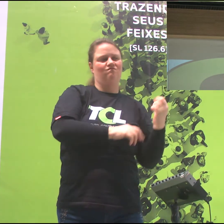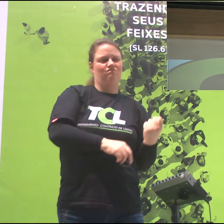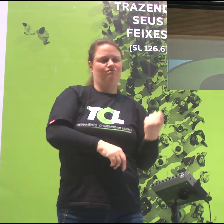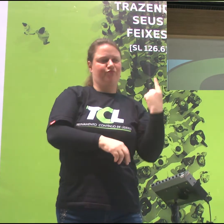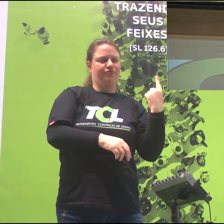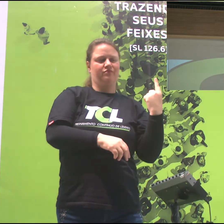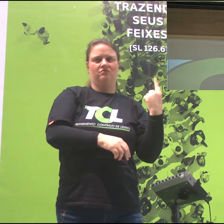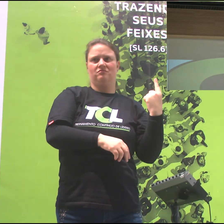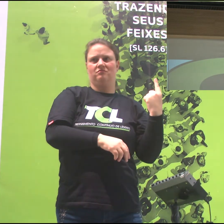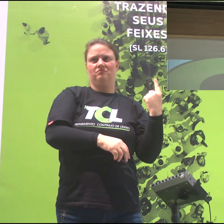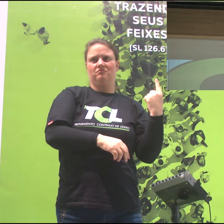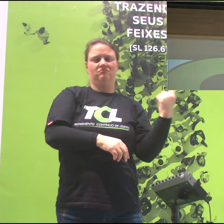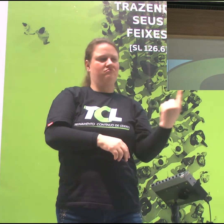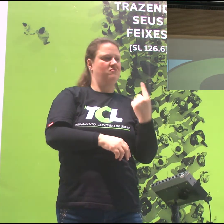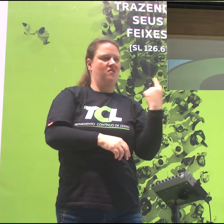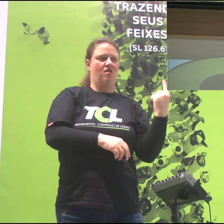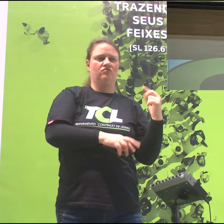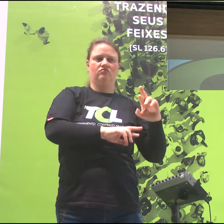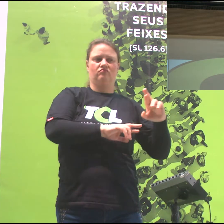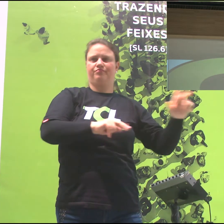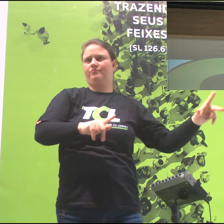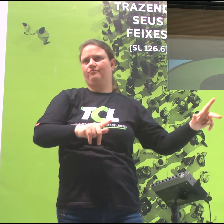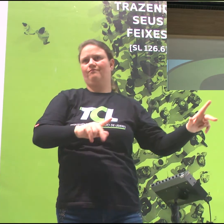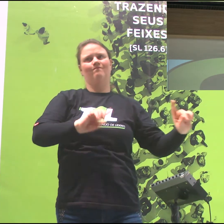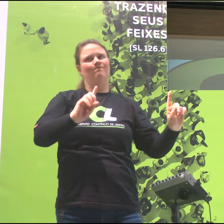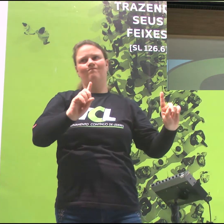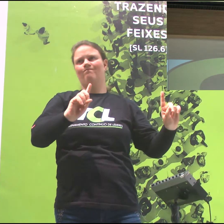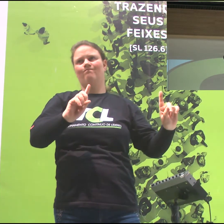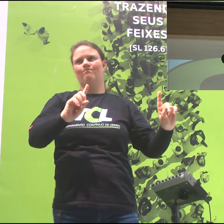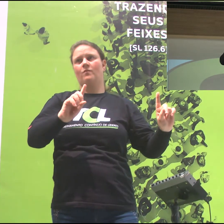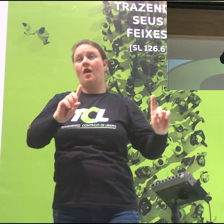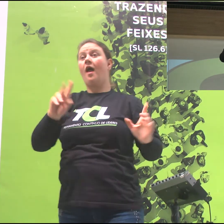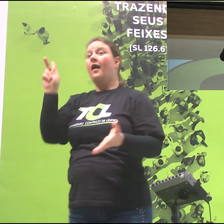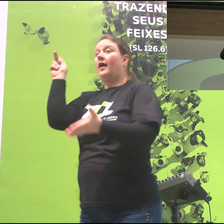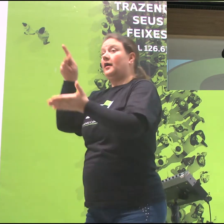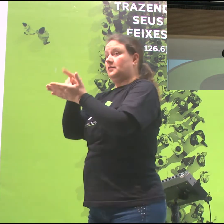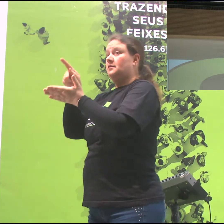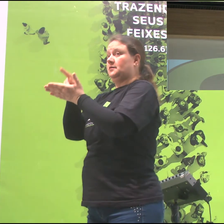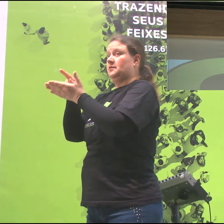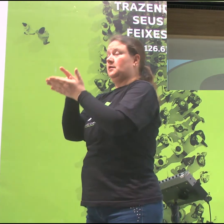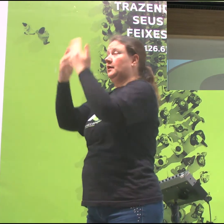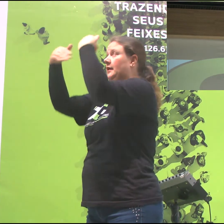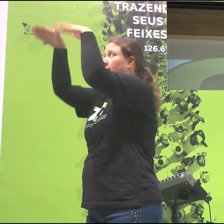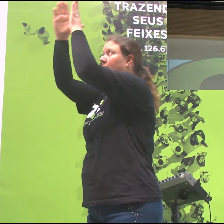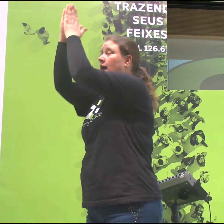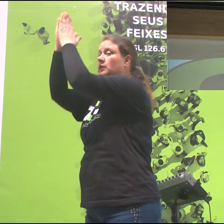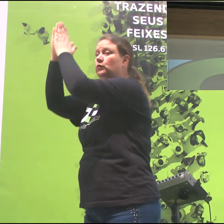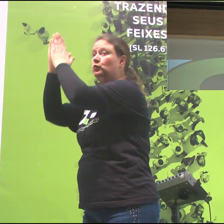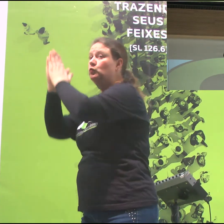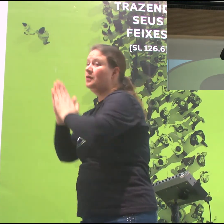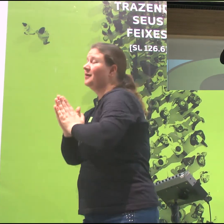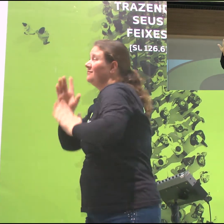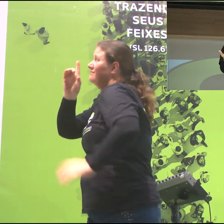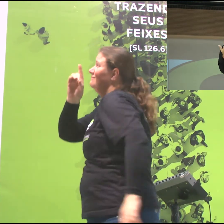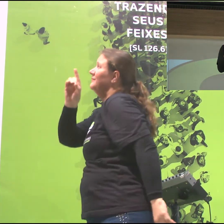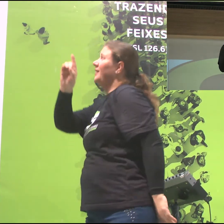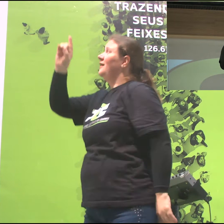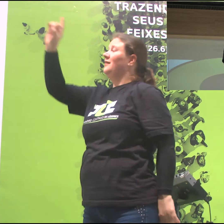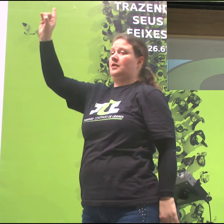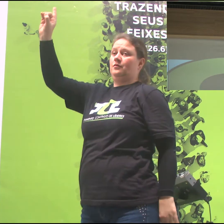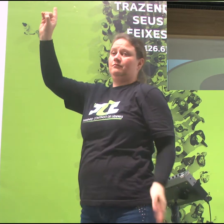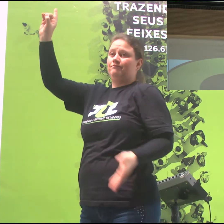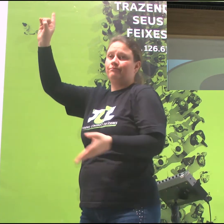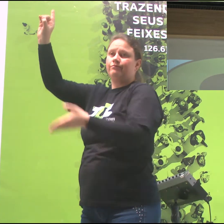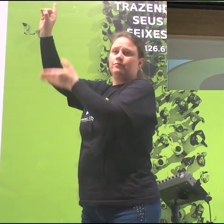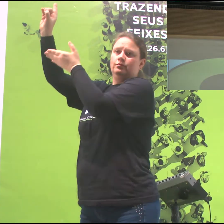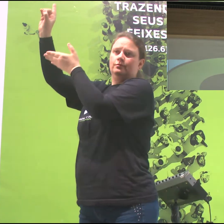focada, centralizada nele. Isso significa que a verdadeira adoração, se a gente for tentar significar essa adoração em espírito